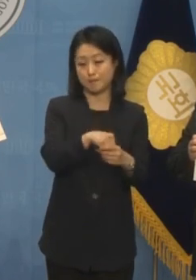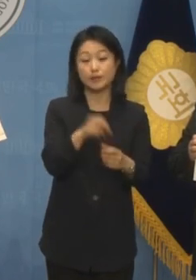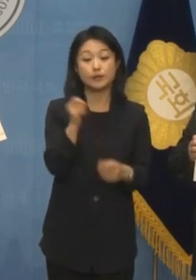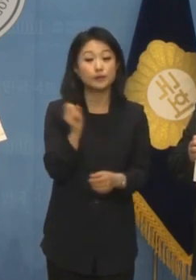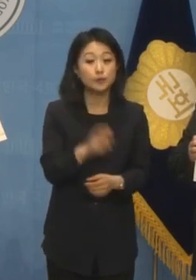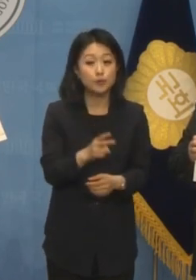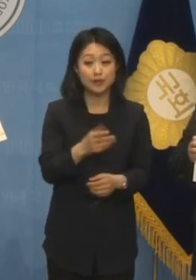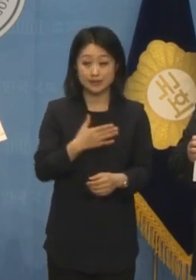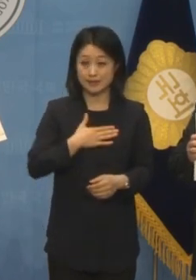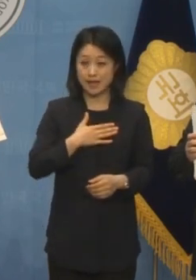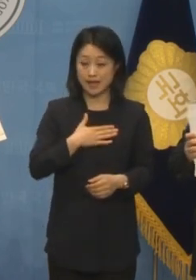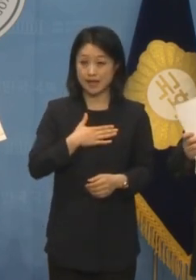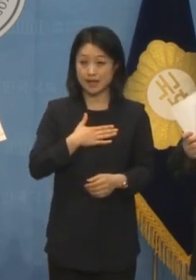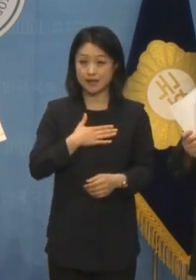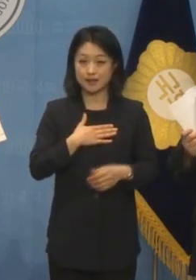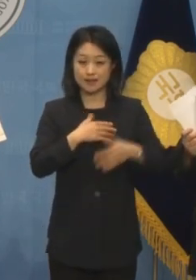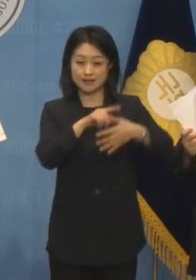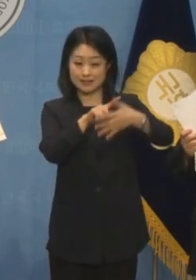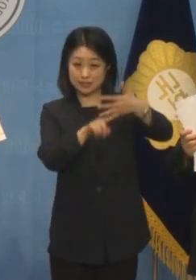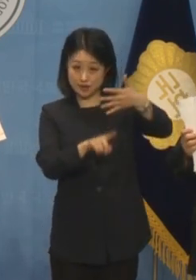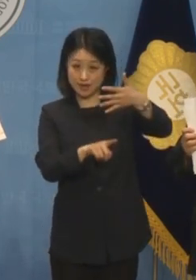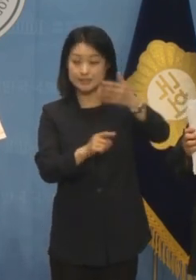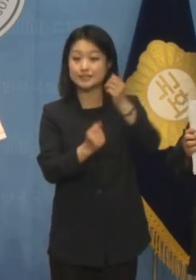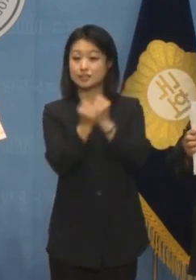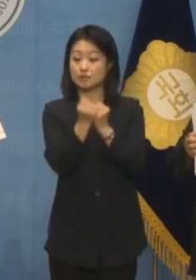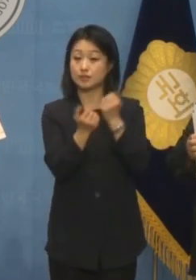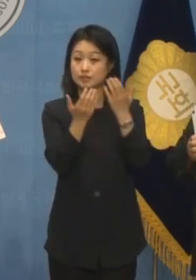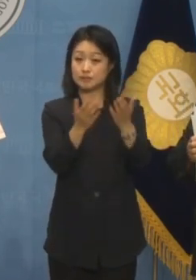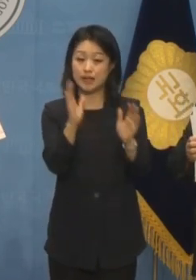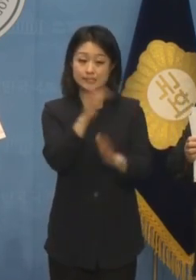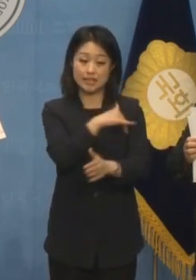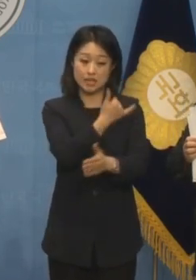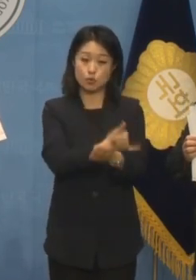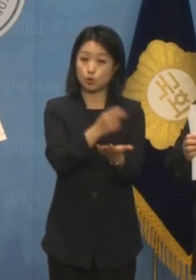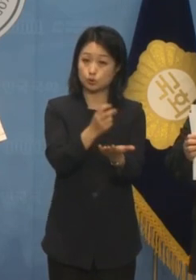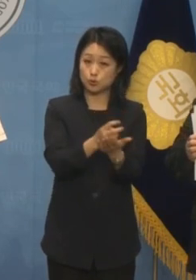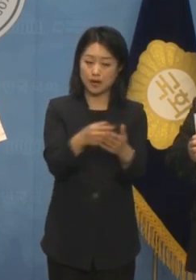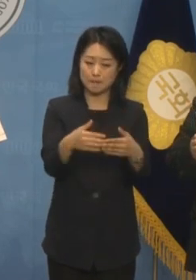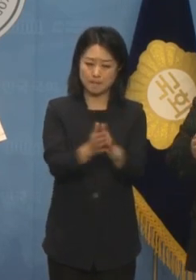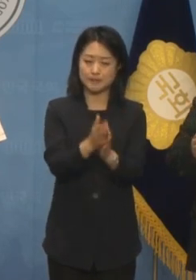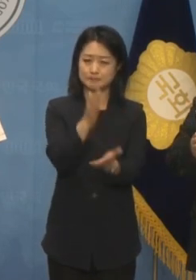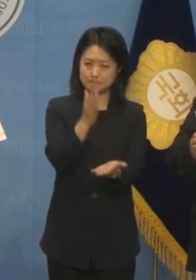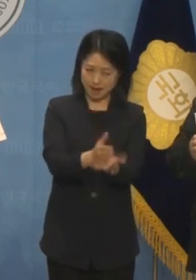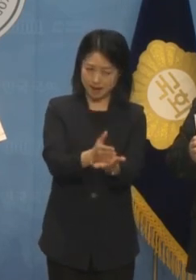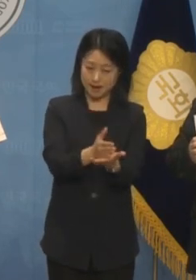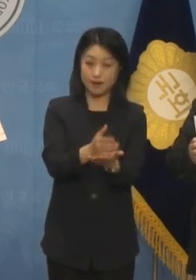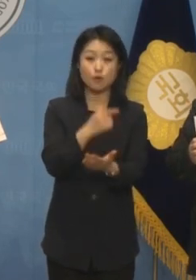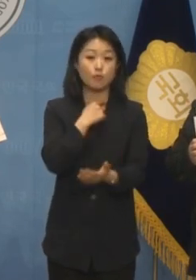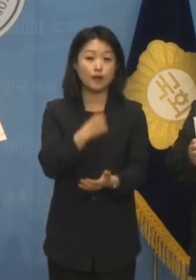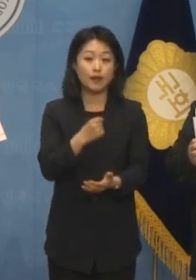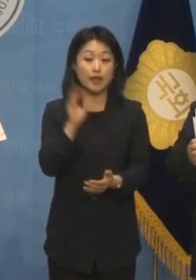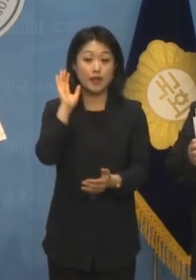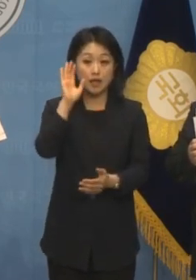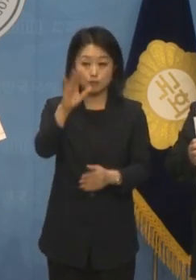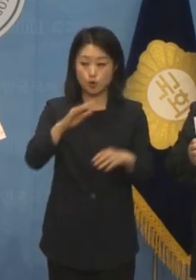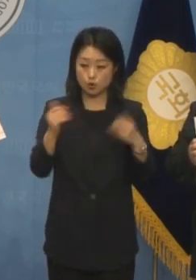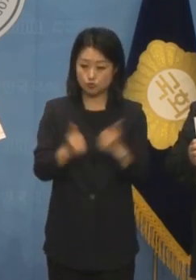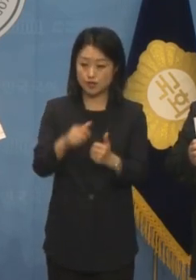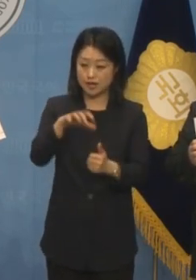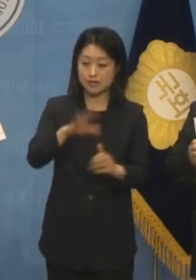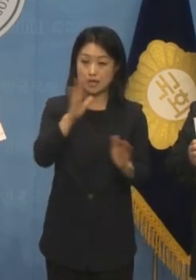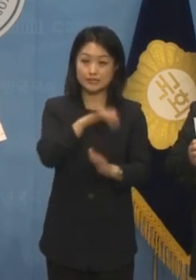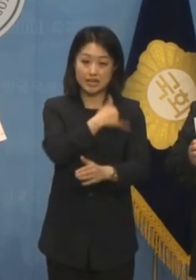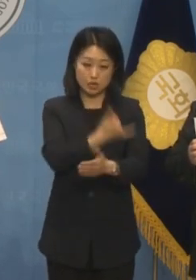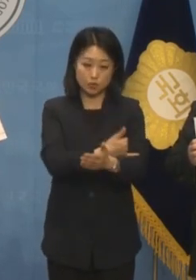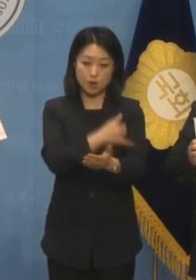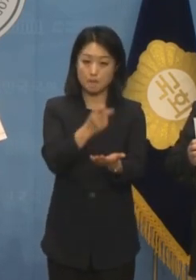아울러 저는 위의 5가지 이유를 근거로 들어 학생인권 조례는 폐지되지 말아야 할 뿐더러 앞으로 국회에서 학생인권법